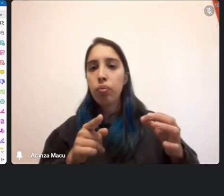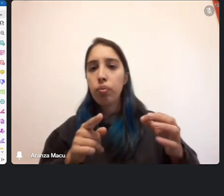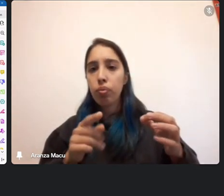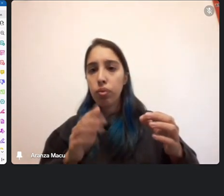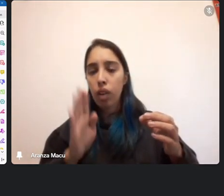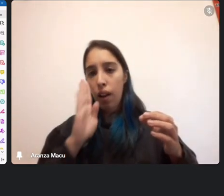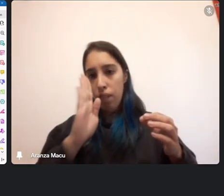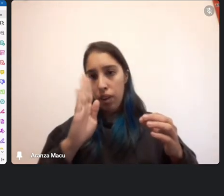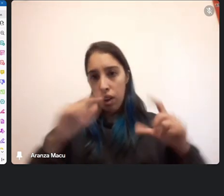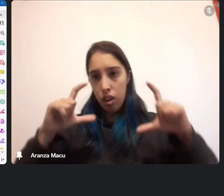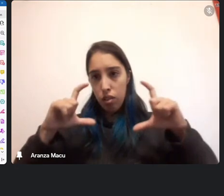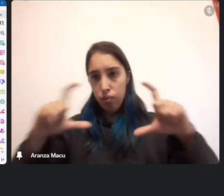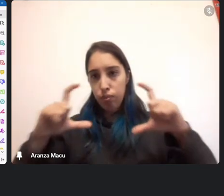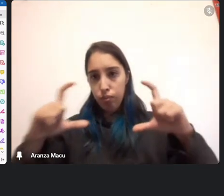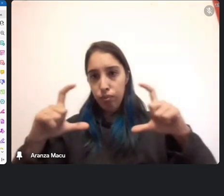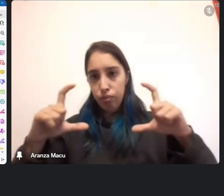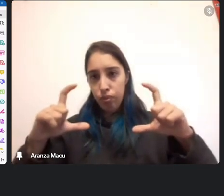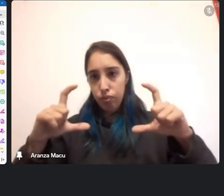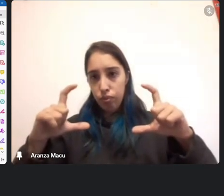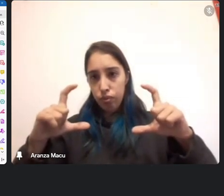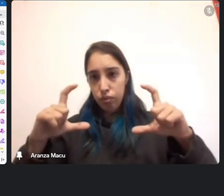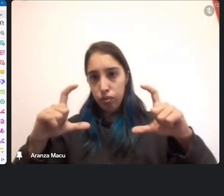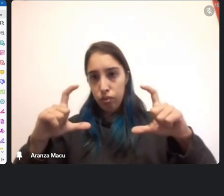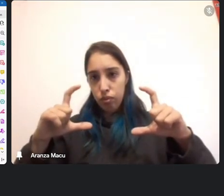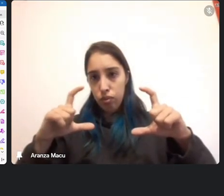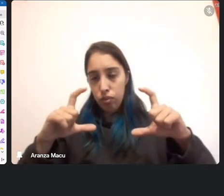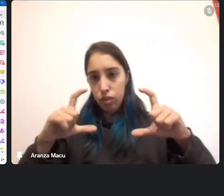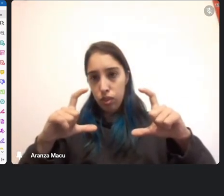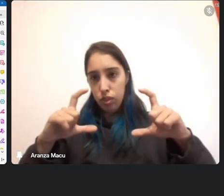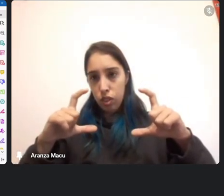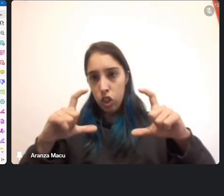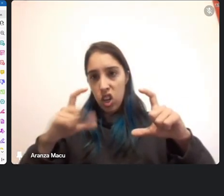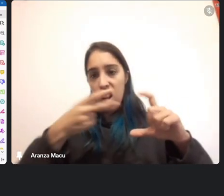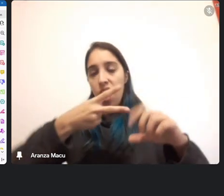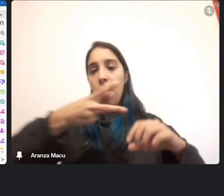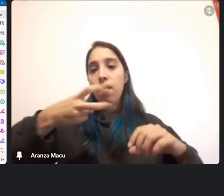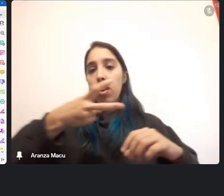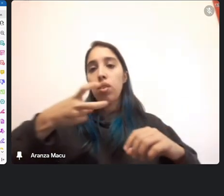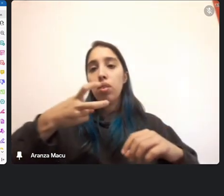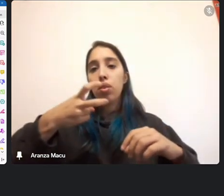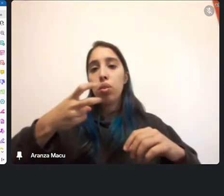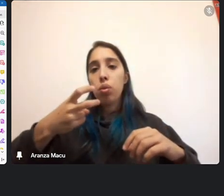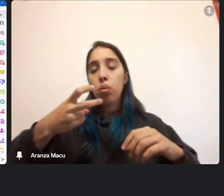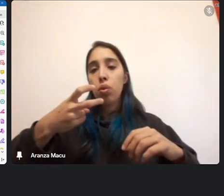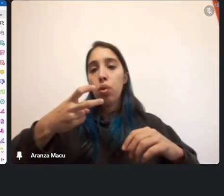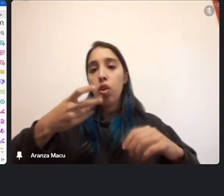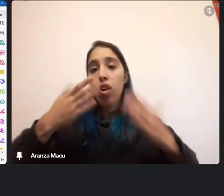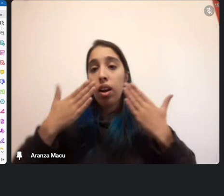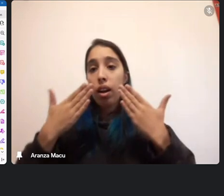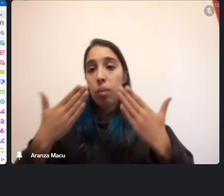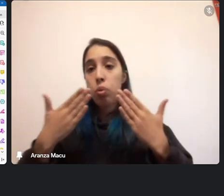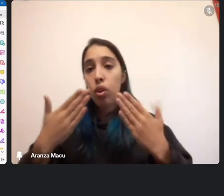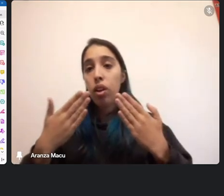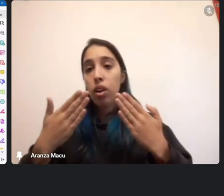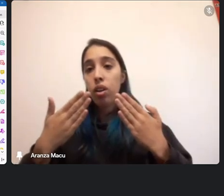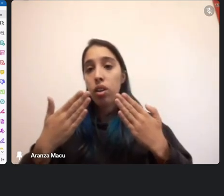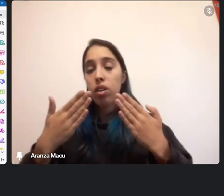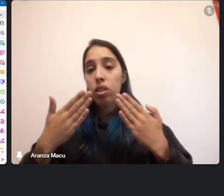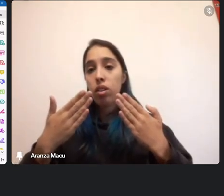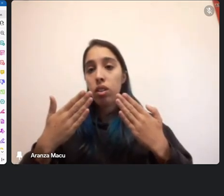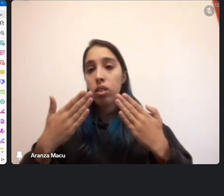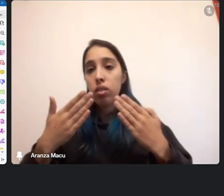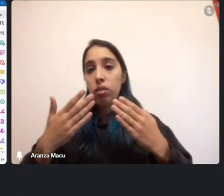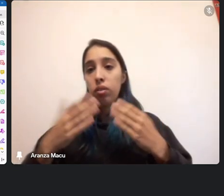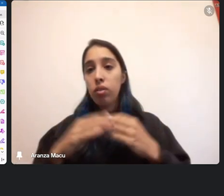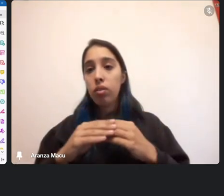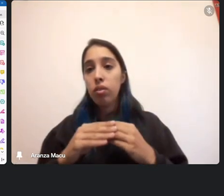nombra el verbo modal, se lo nombra una sola vez. O sea, estos enfoques pueden conducir a esto